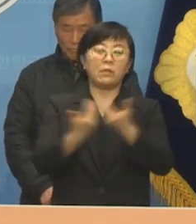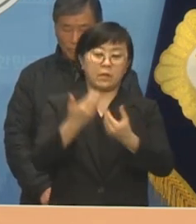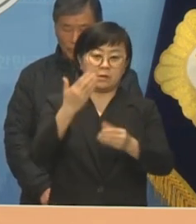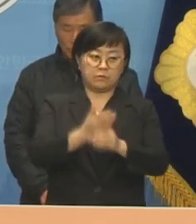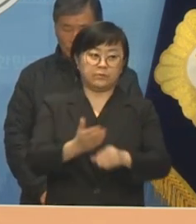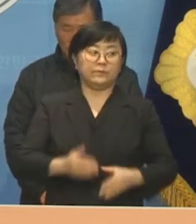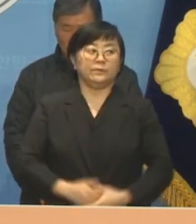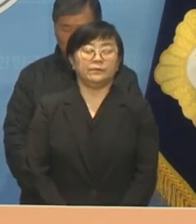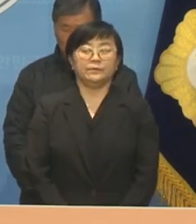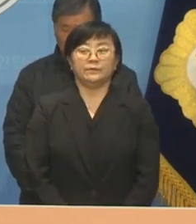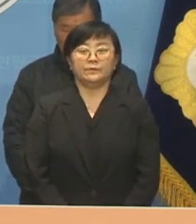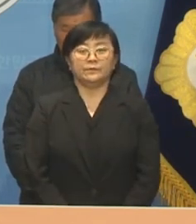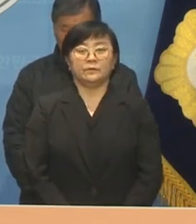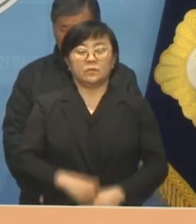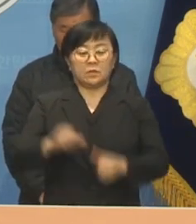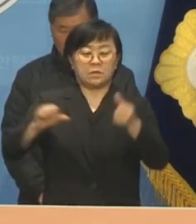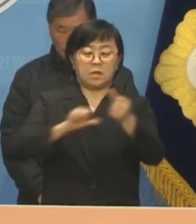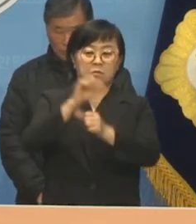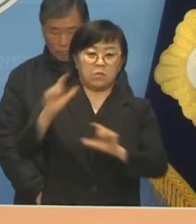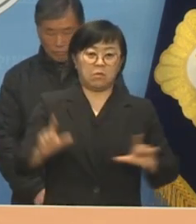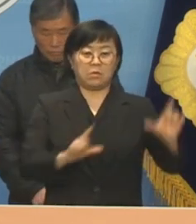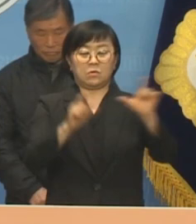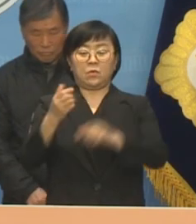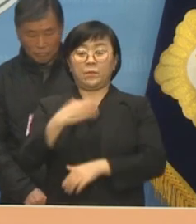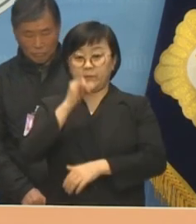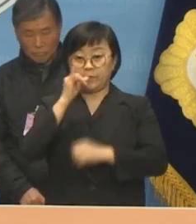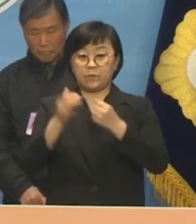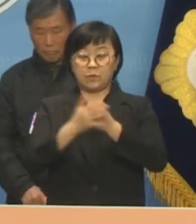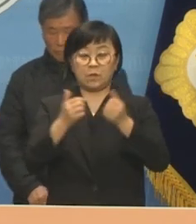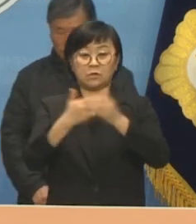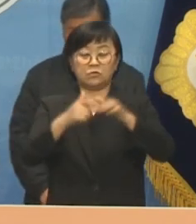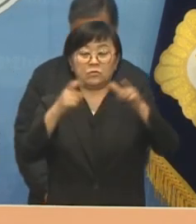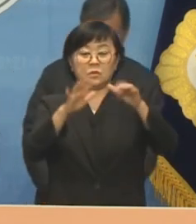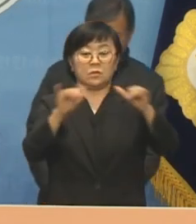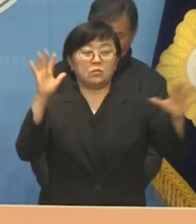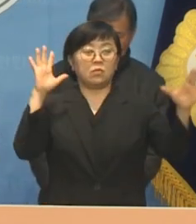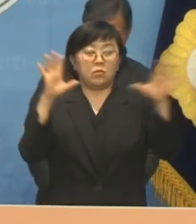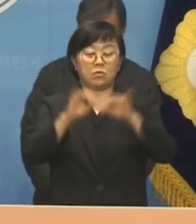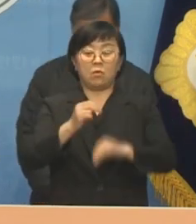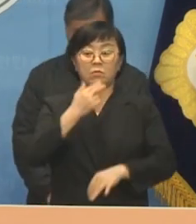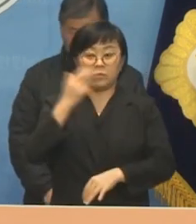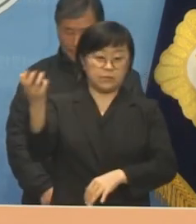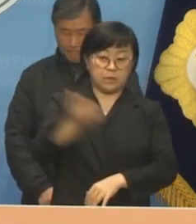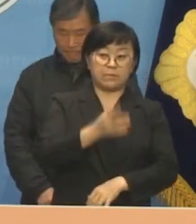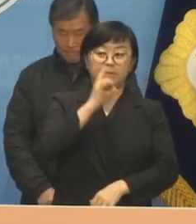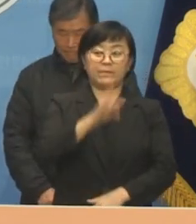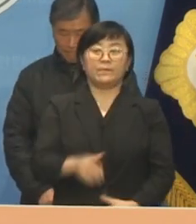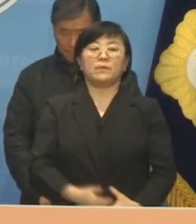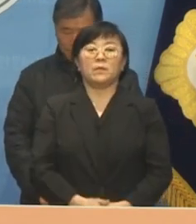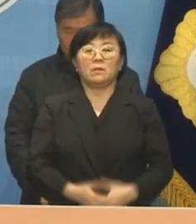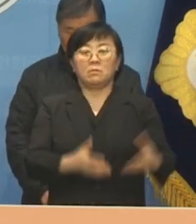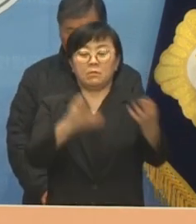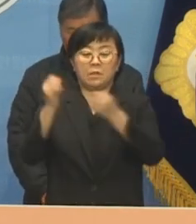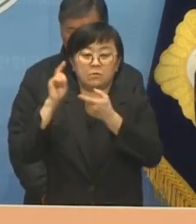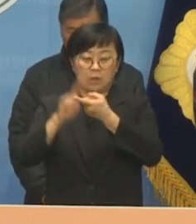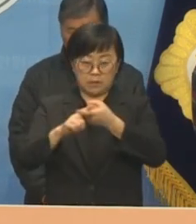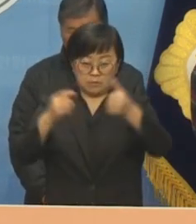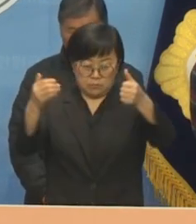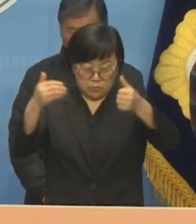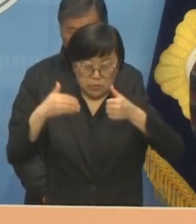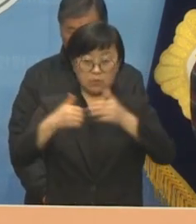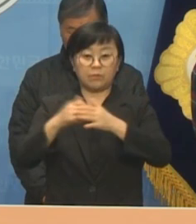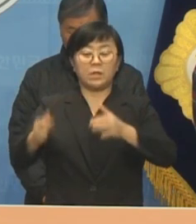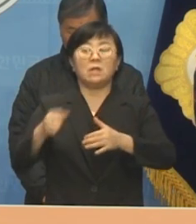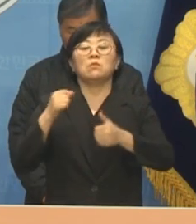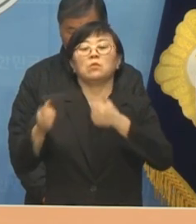있습니다. 생태적으로 너무 위험한 곳이므로 주거 주민들이 동의 없이 들어와서는 안 됩니다. 많은 관심을 가져주시고